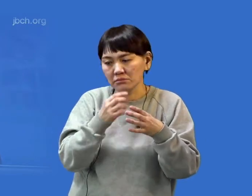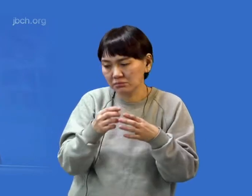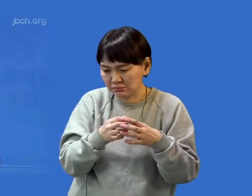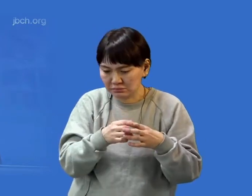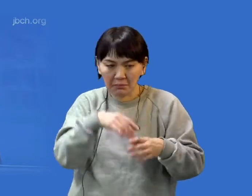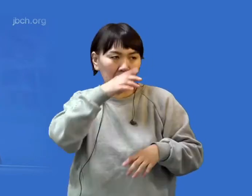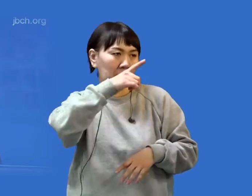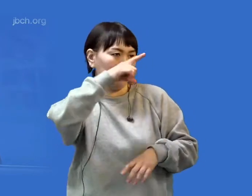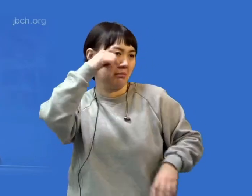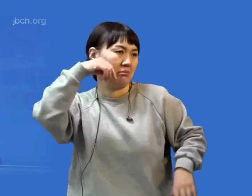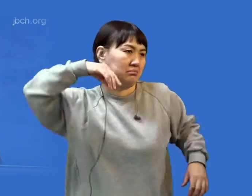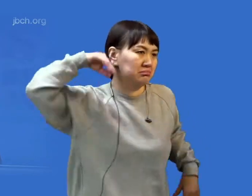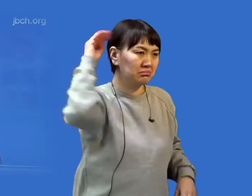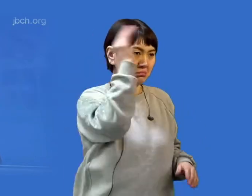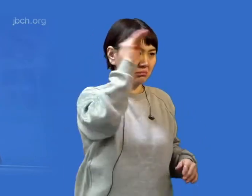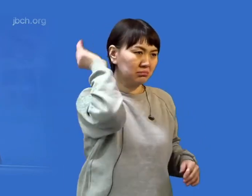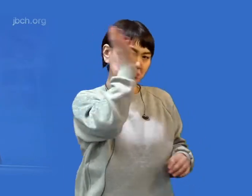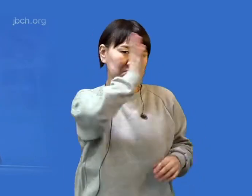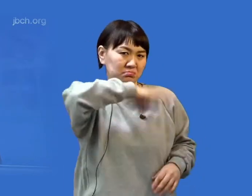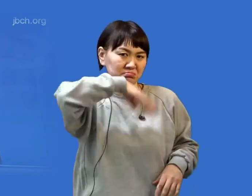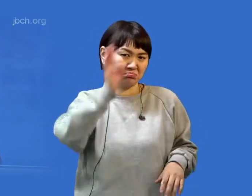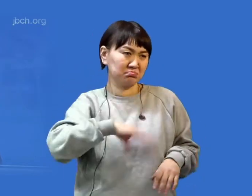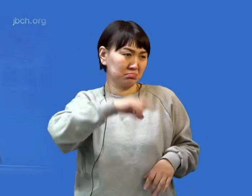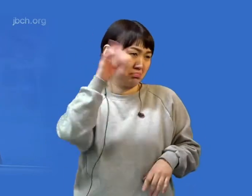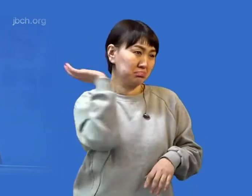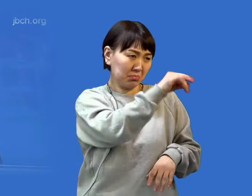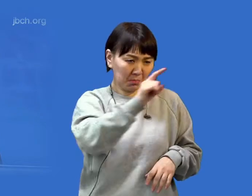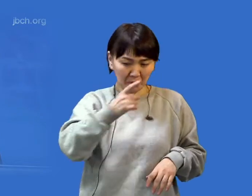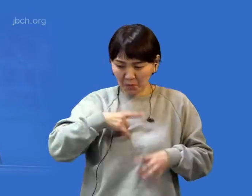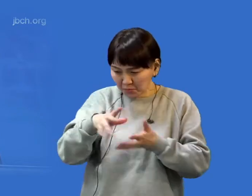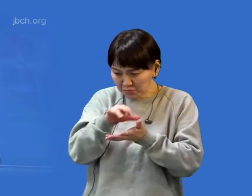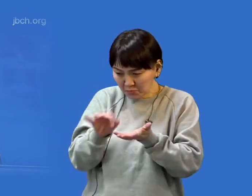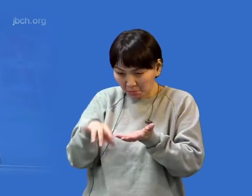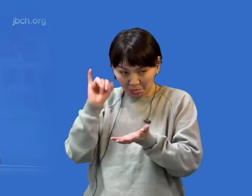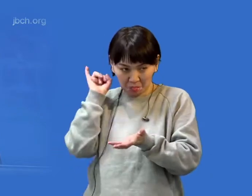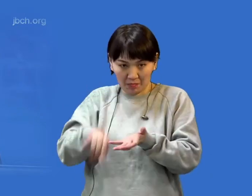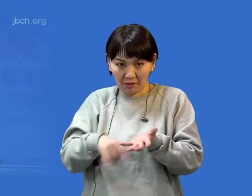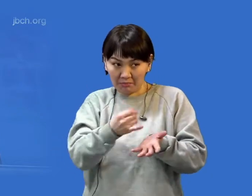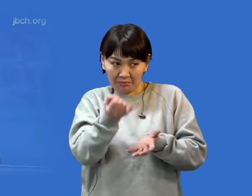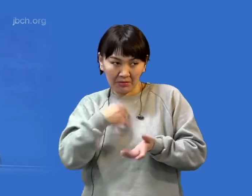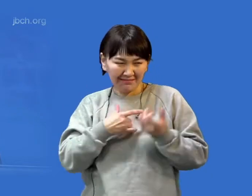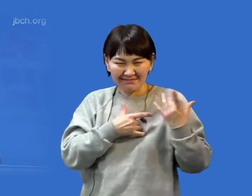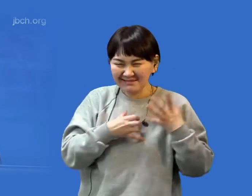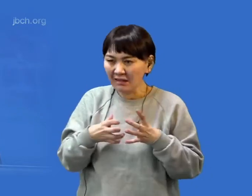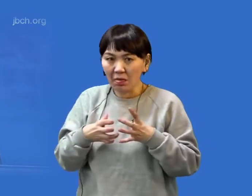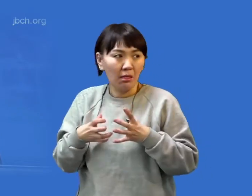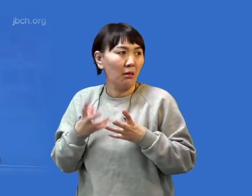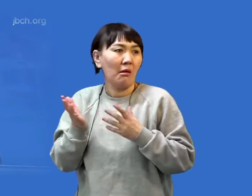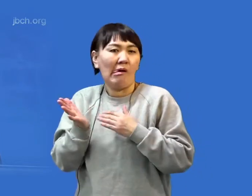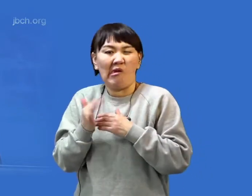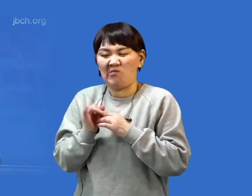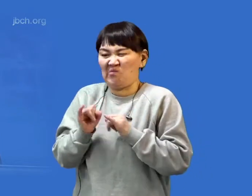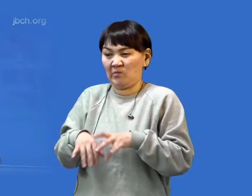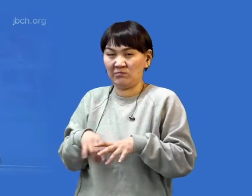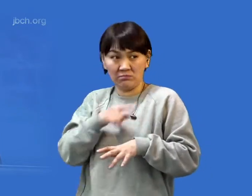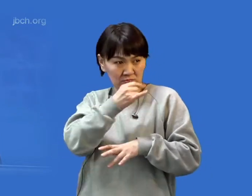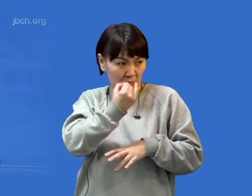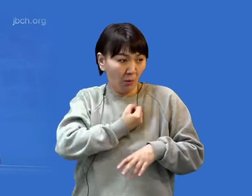энэ цөлд бид нарыг зовоох гэж дуудаж гаргаж ирсэн юм уу? Бид нарыг өхүүлэх гэж гаргаж ирсэн юм уу гэж бурханд гомдлоод л